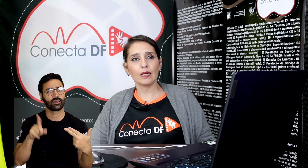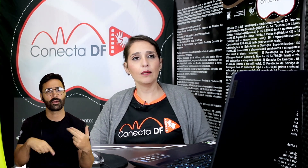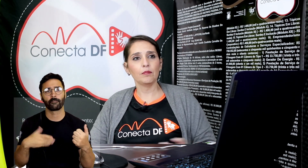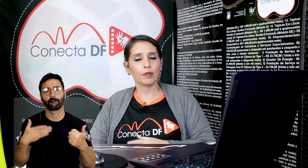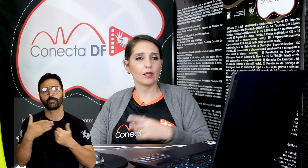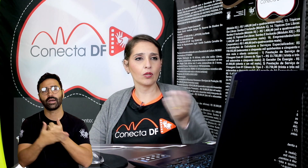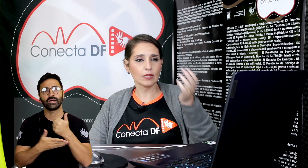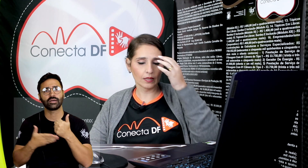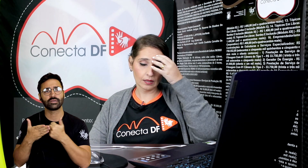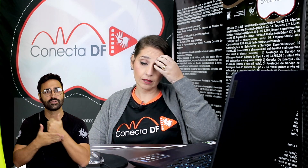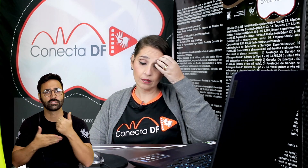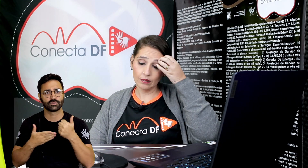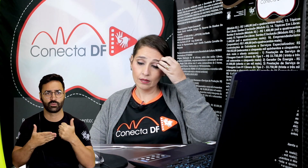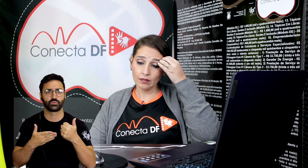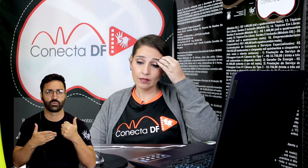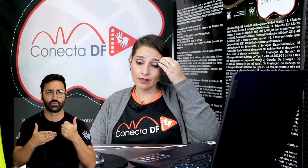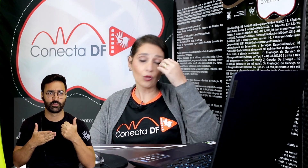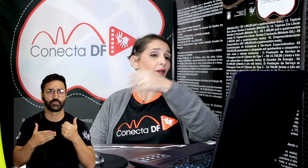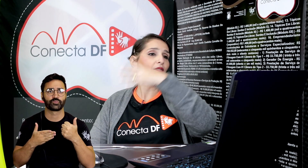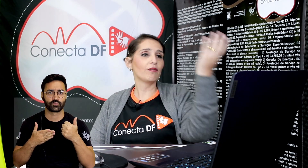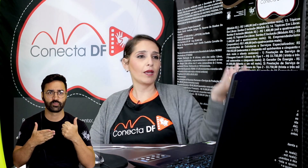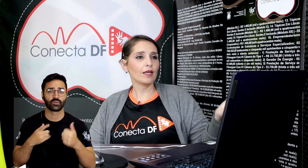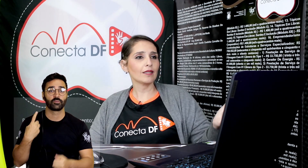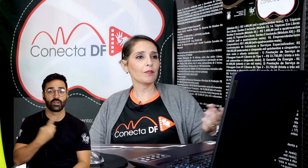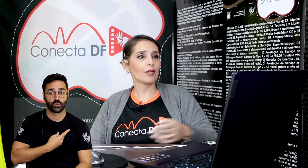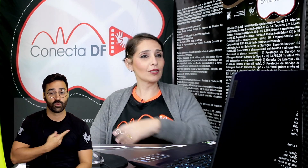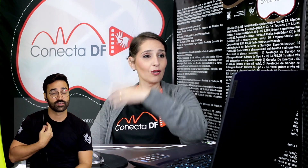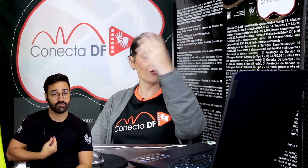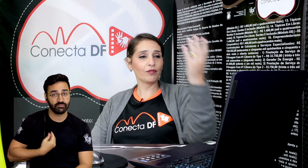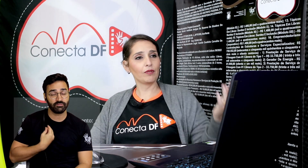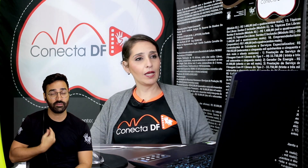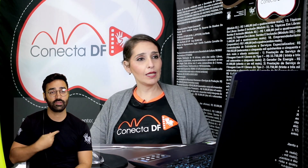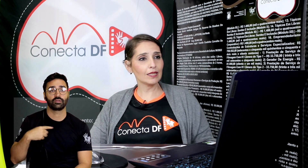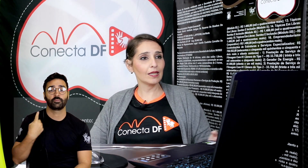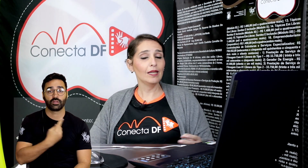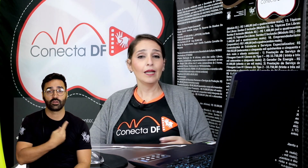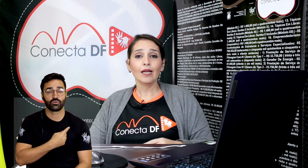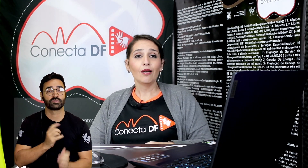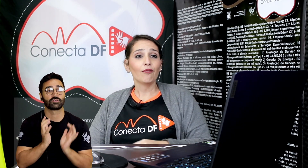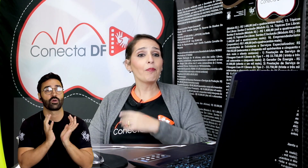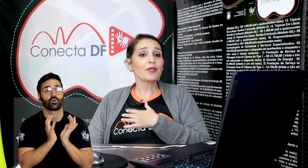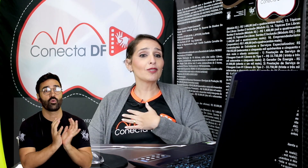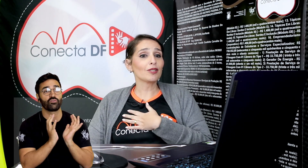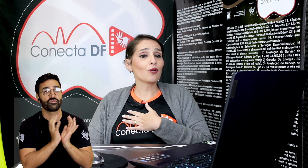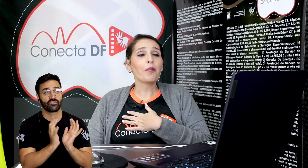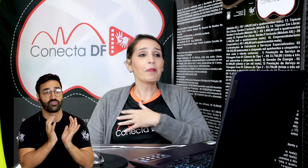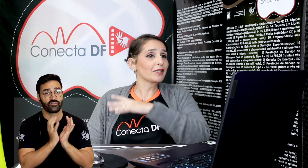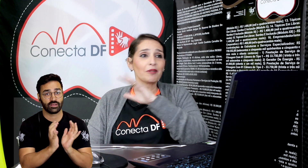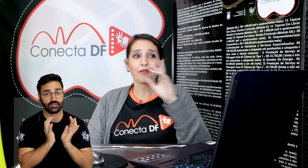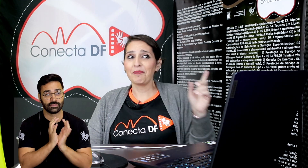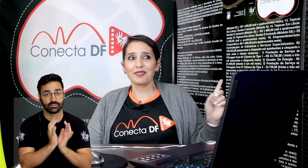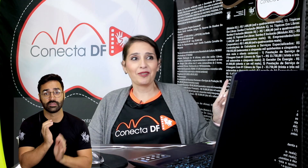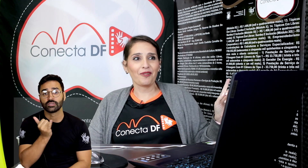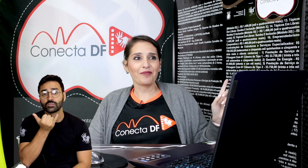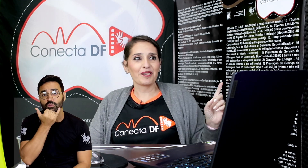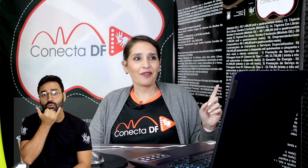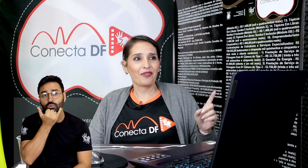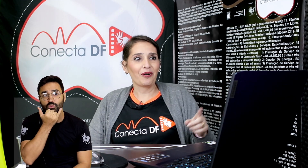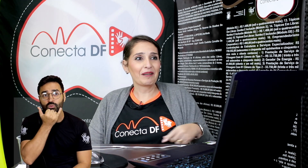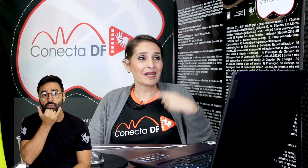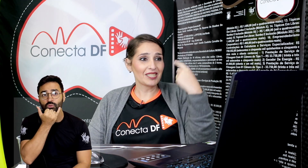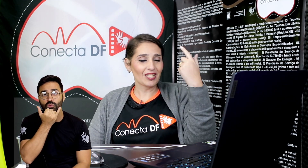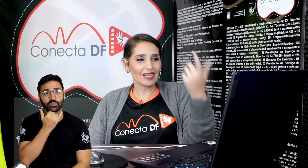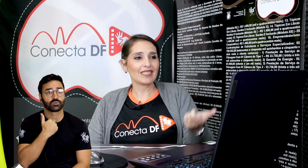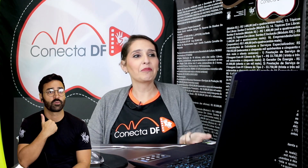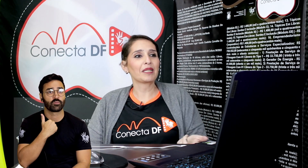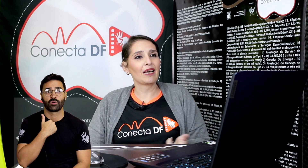básicas, né? Para a nossa sobrevivência, para a nossa convivência. Vou pedir desculpa, mas eu não vou abrir de novo o